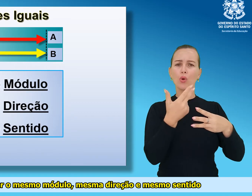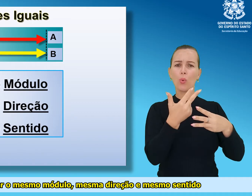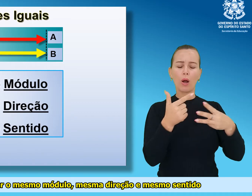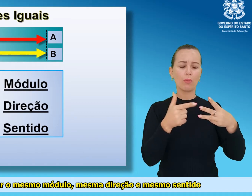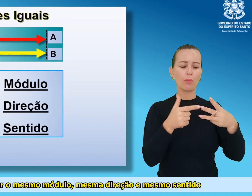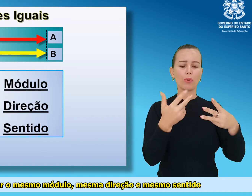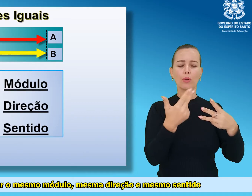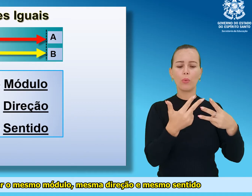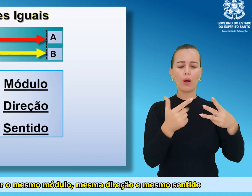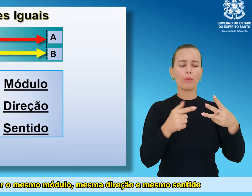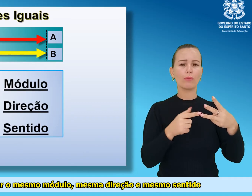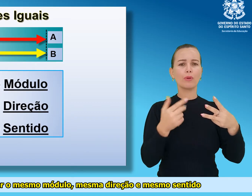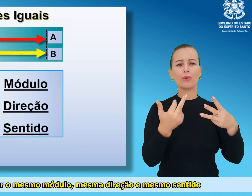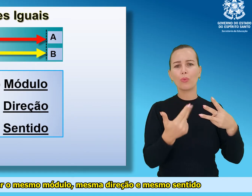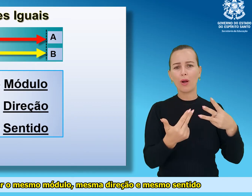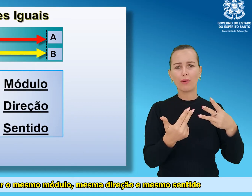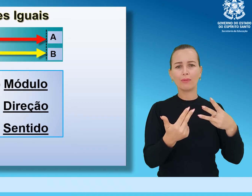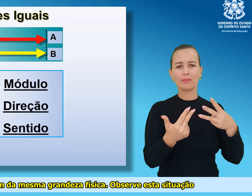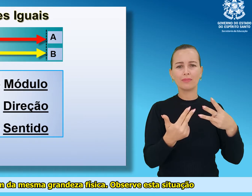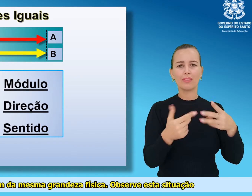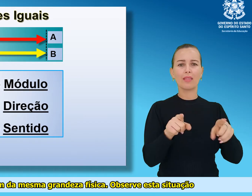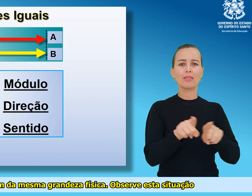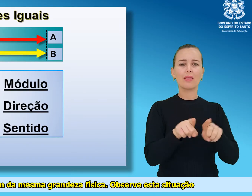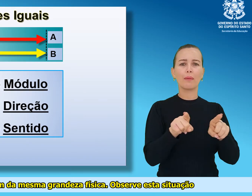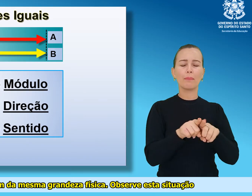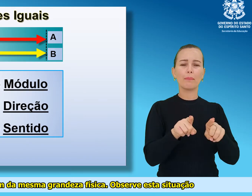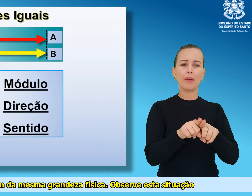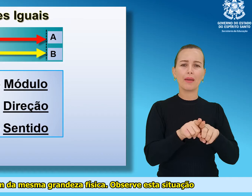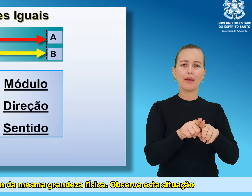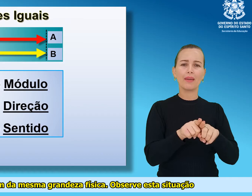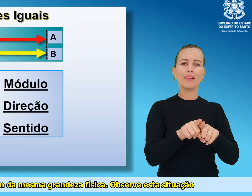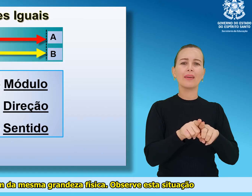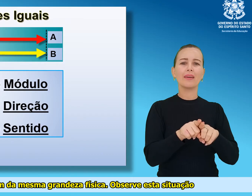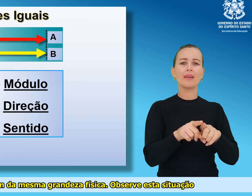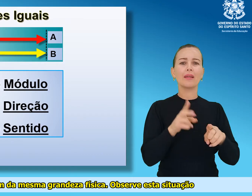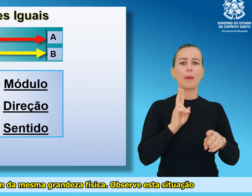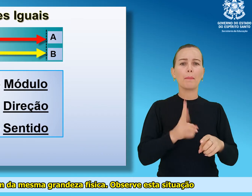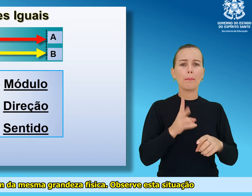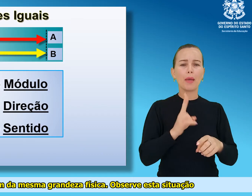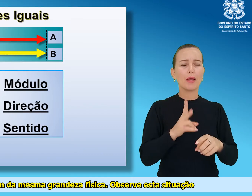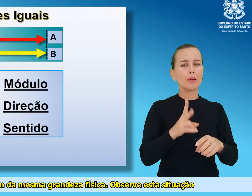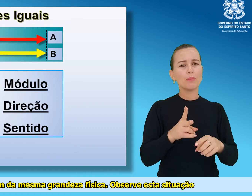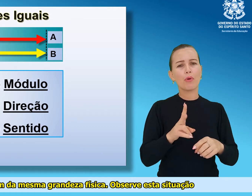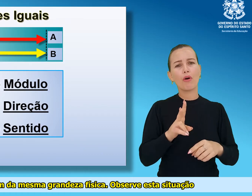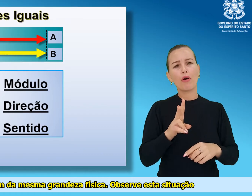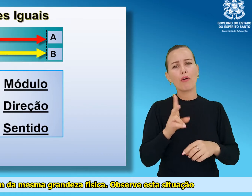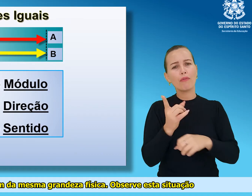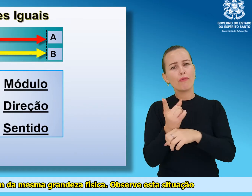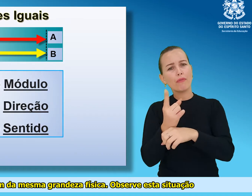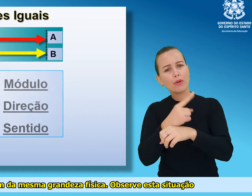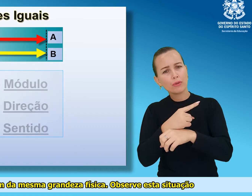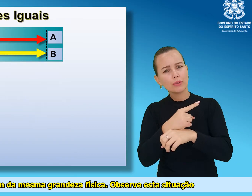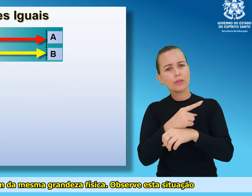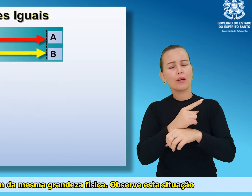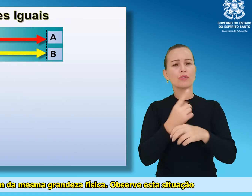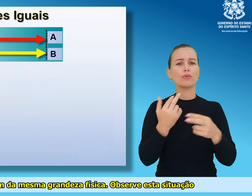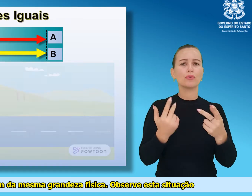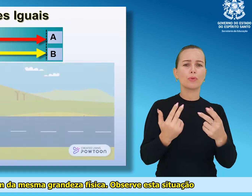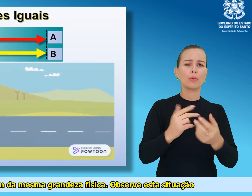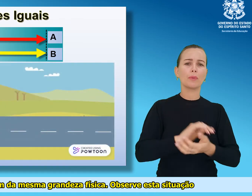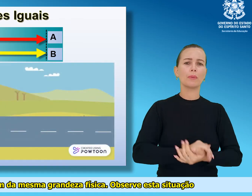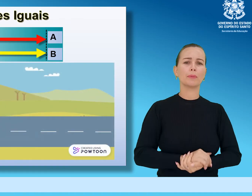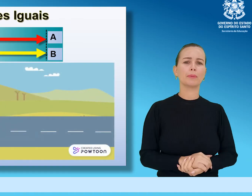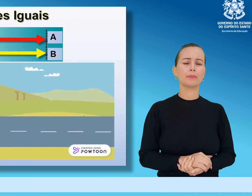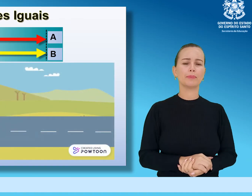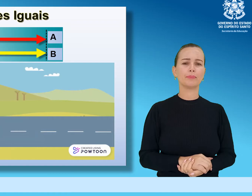mesma direção e mesmo sentido, além de serem da mesma grandeza física. Observe esta